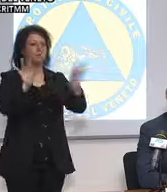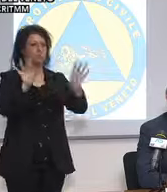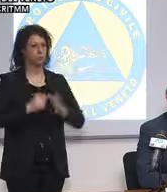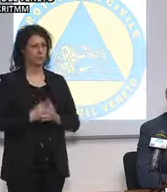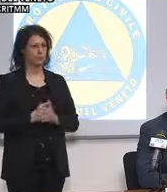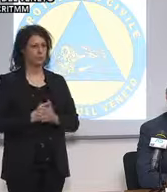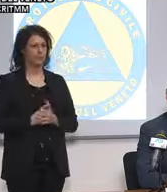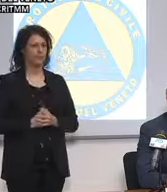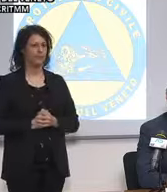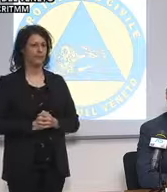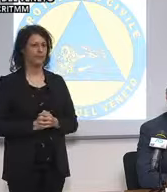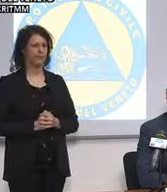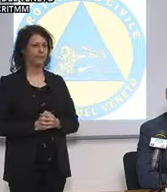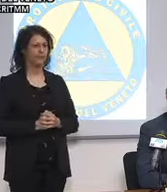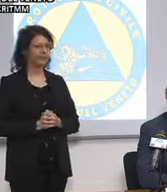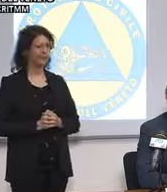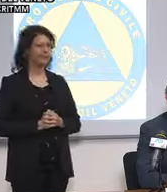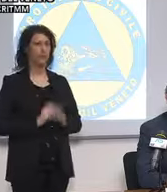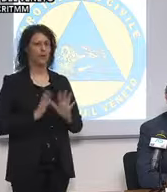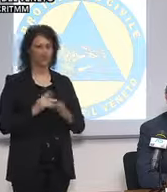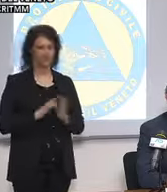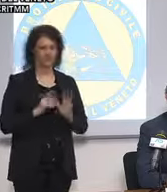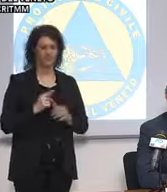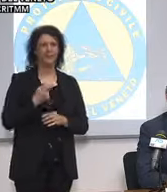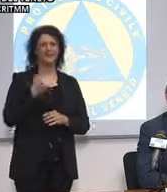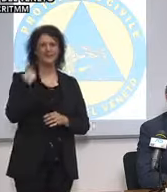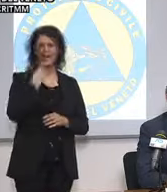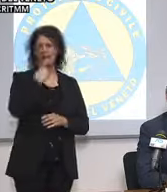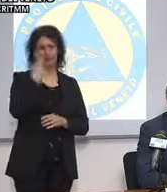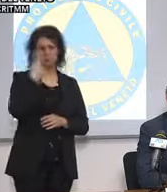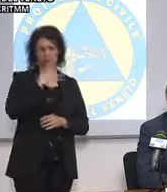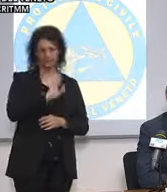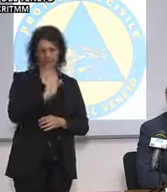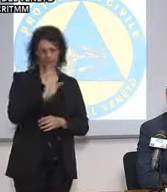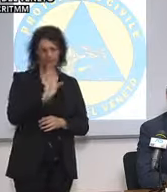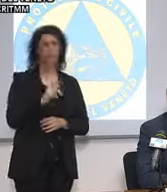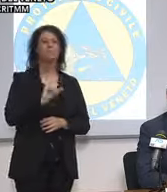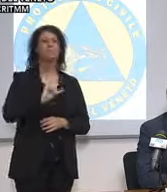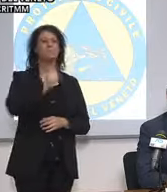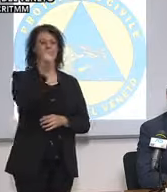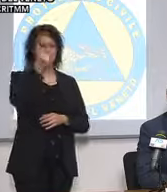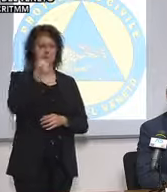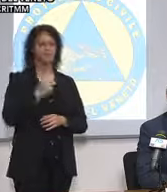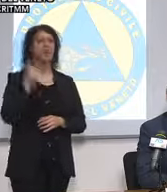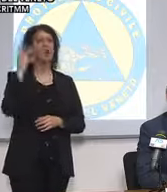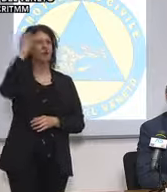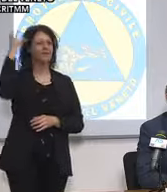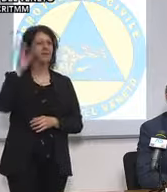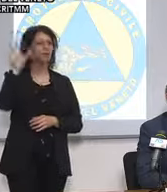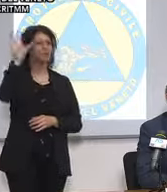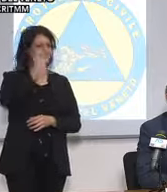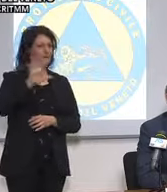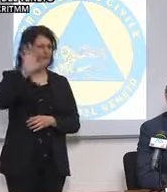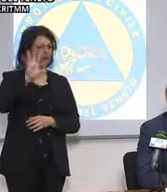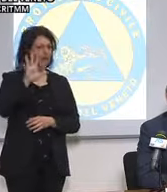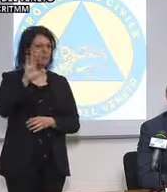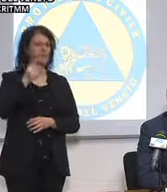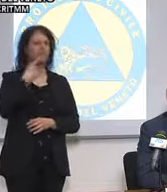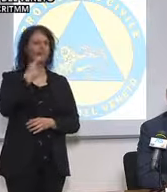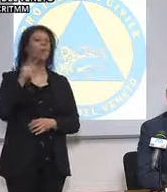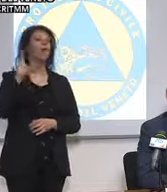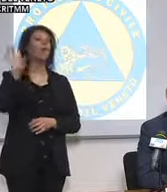vere. La prima, l'insinuazione delle regioni che non collaborano. La mia regione, se lo